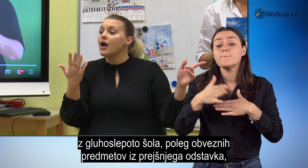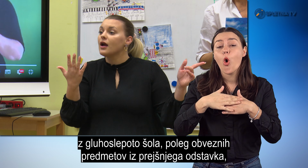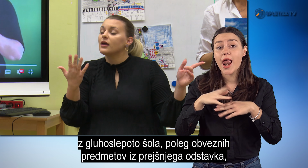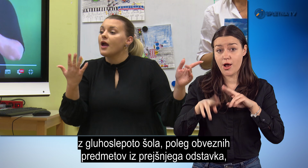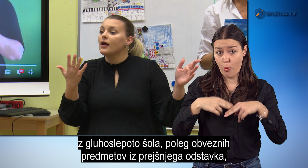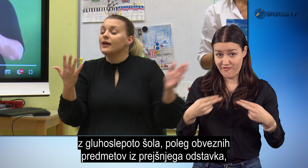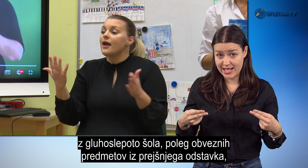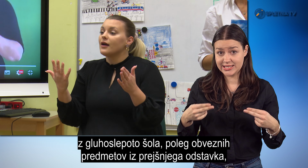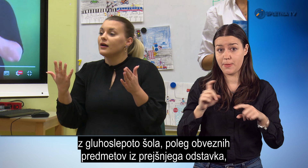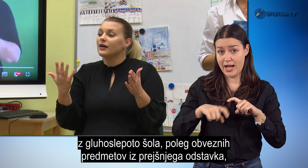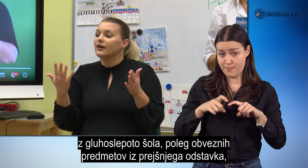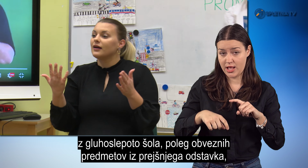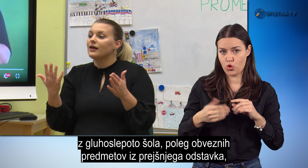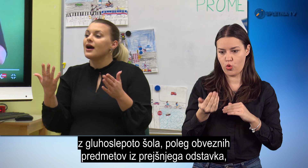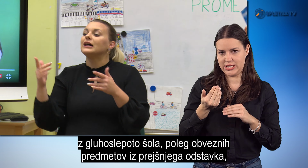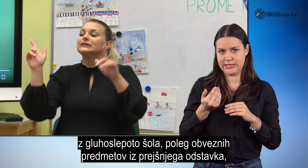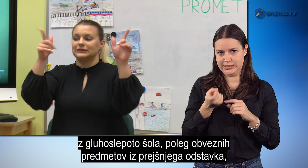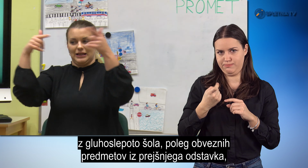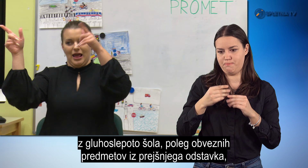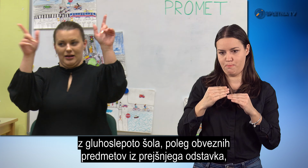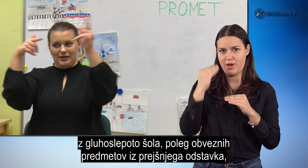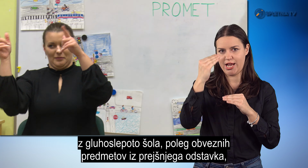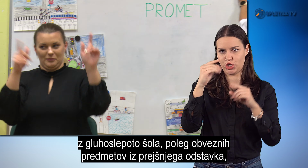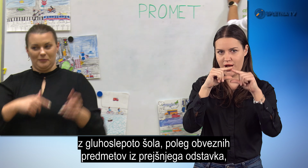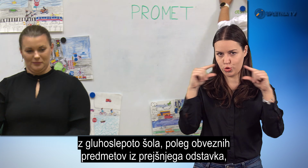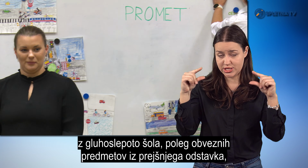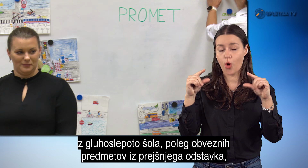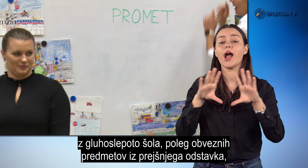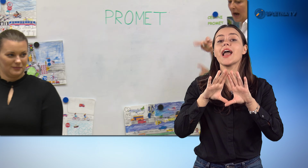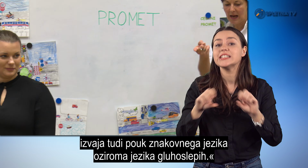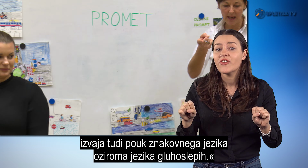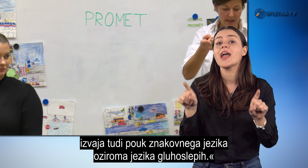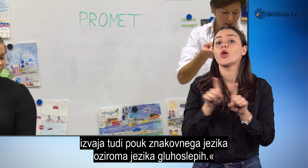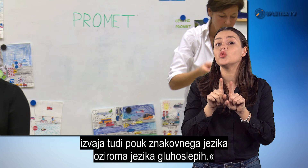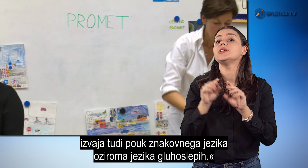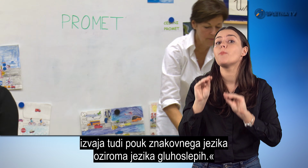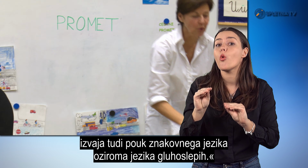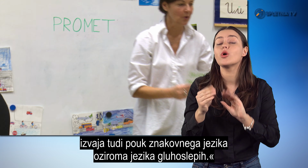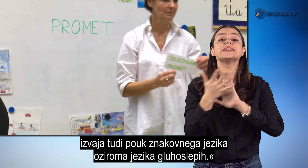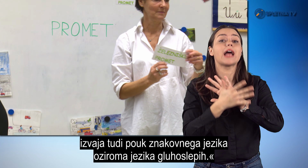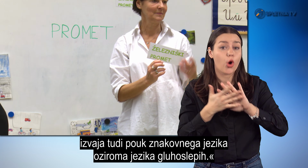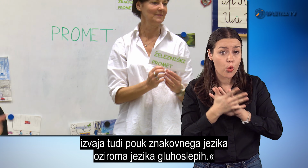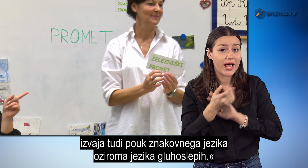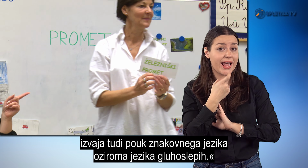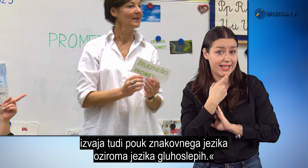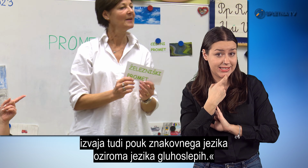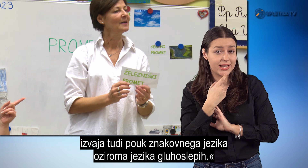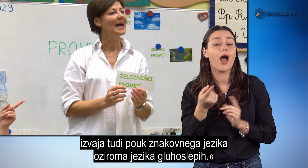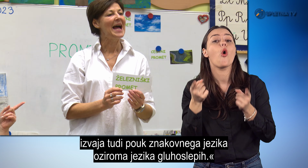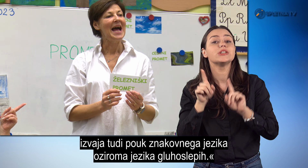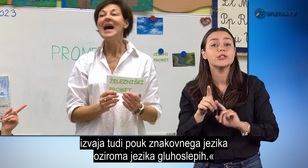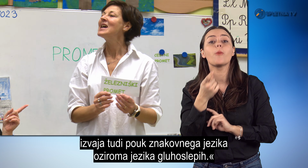prejšnjega odstavka, izvaja tudi pouk znakovnega jezika oziroma jezika gluhoslepih.